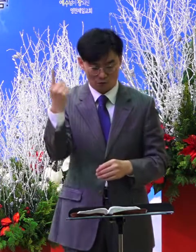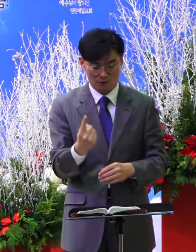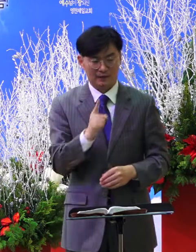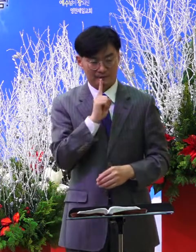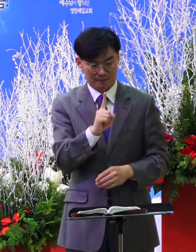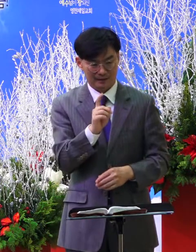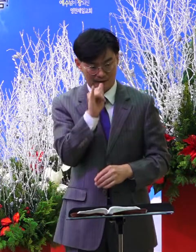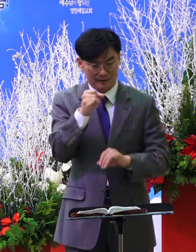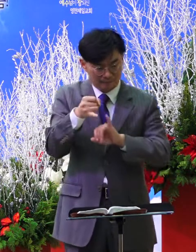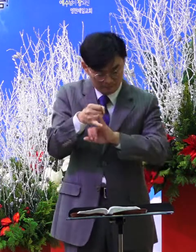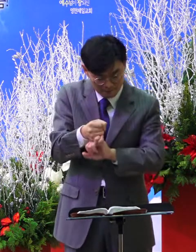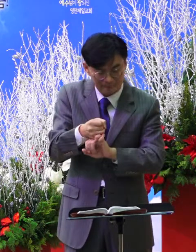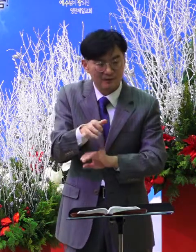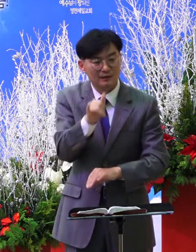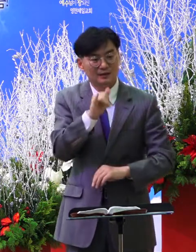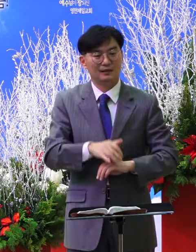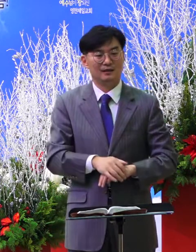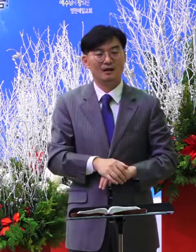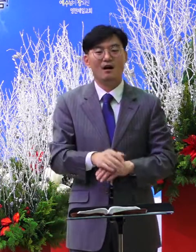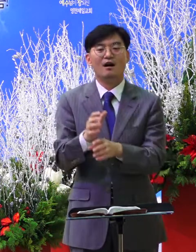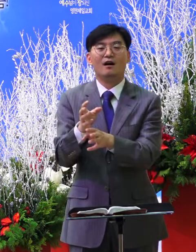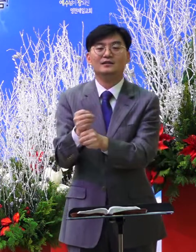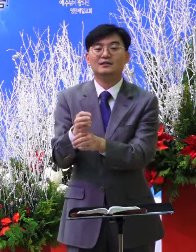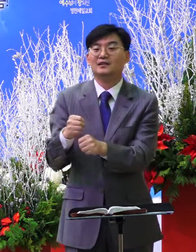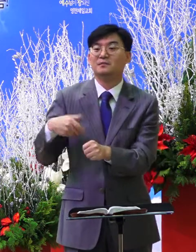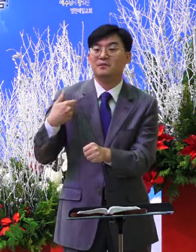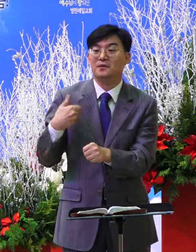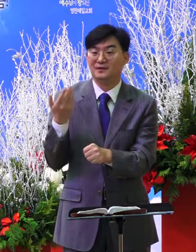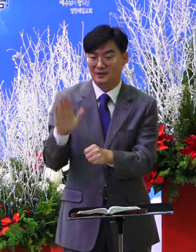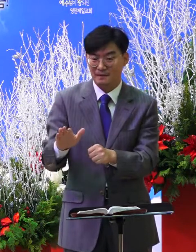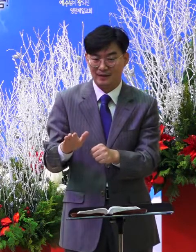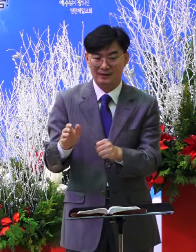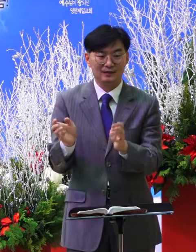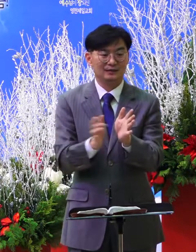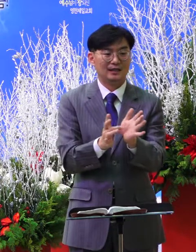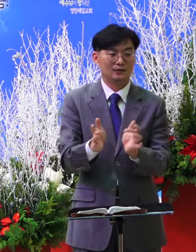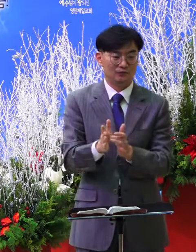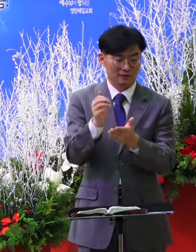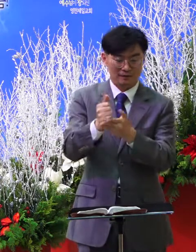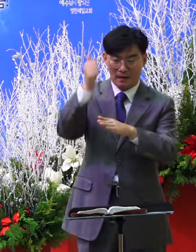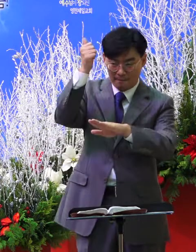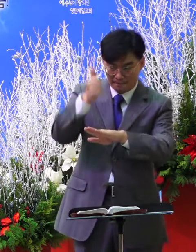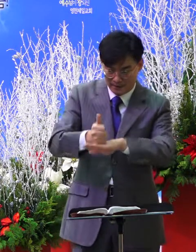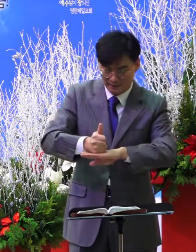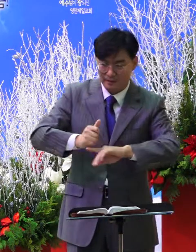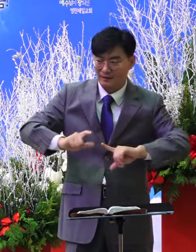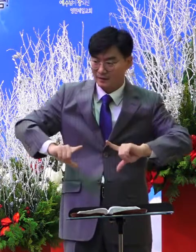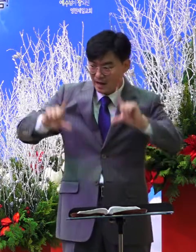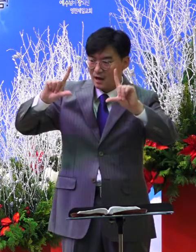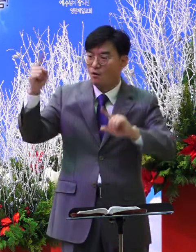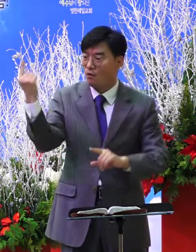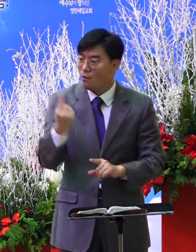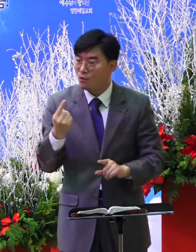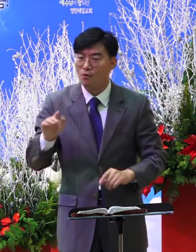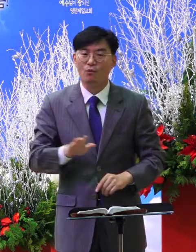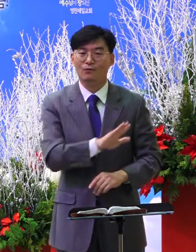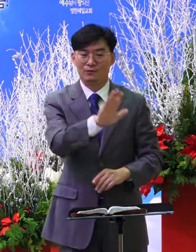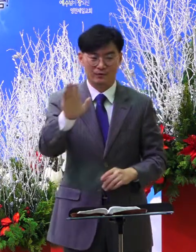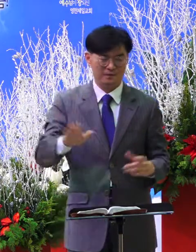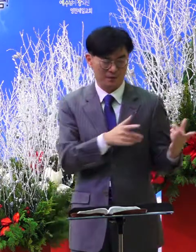것은 사랑하는 우리 모든 사람들을 구원하시기 위함입니다. 근데 우리는 생각하면서 왜 예수님이 안